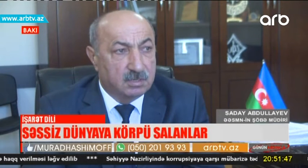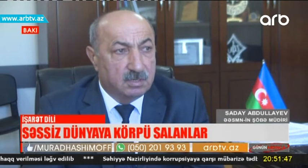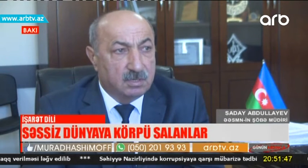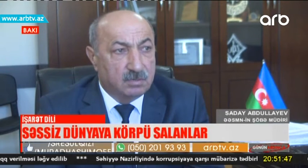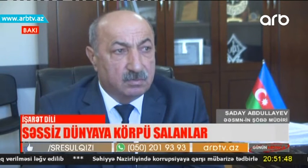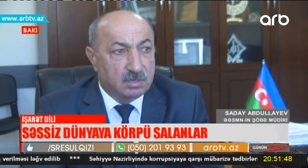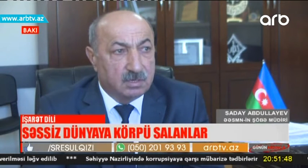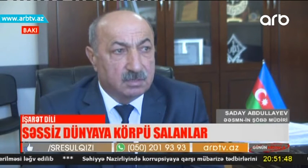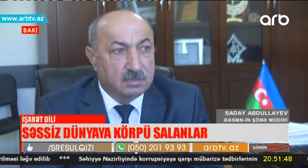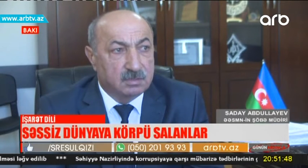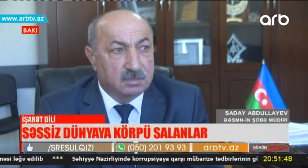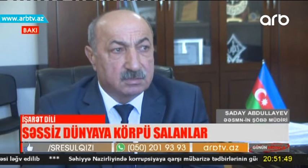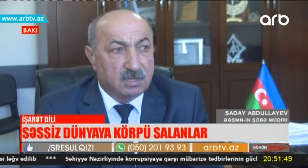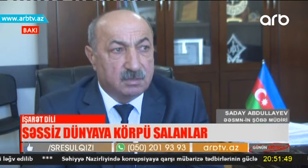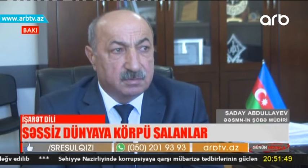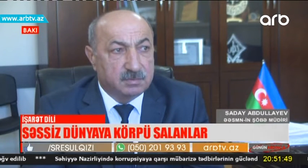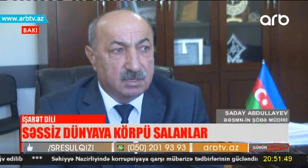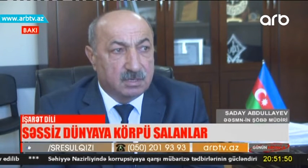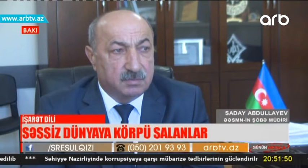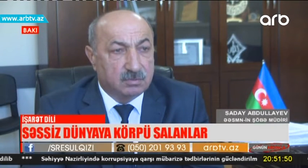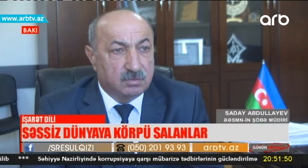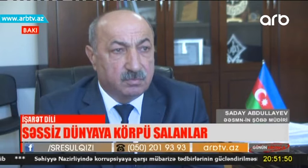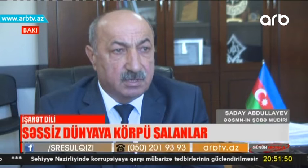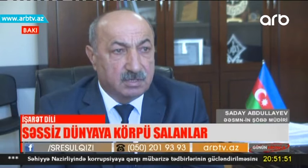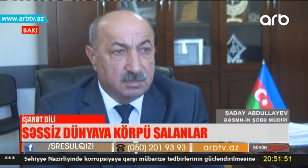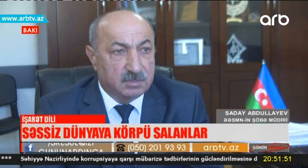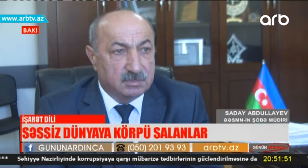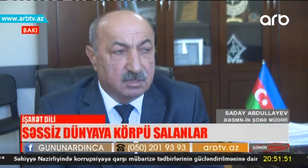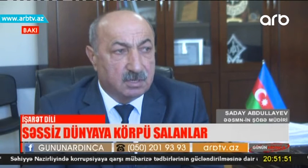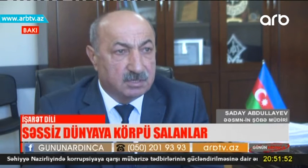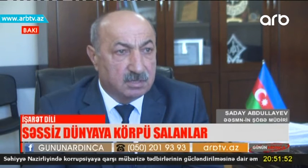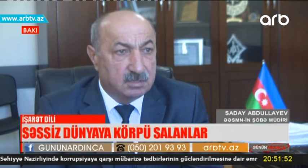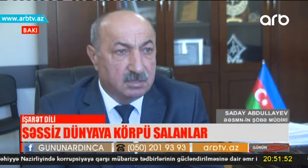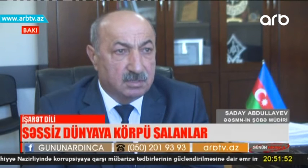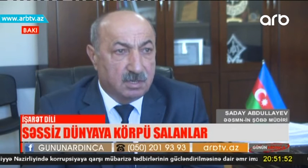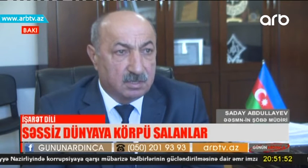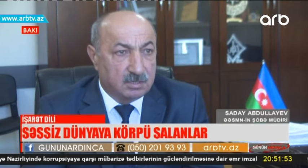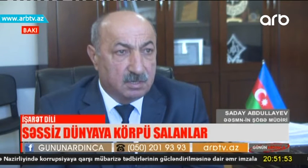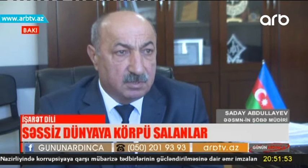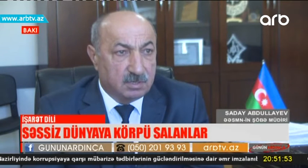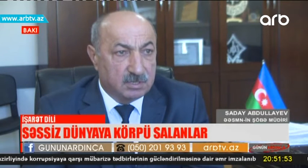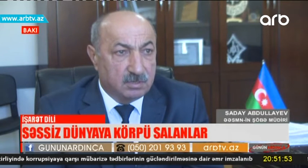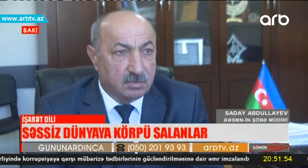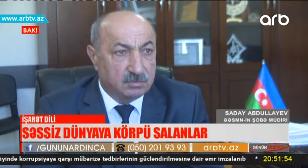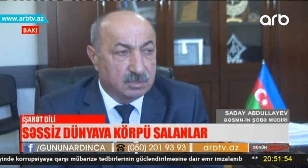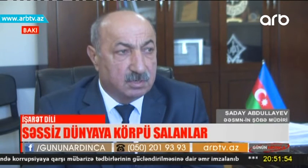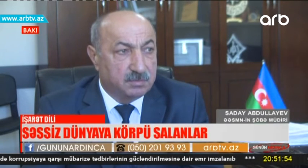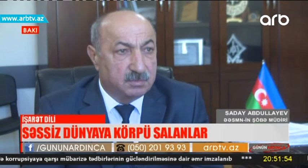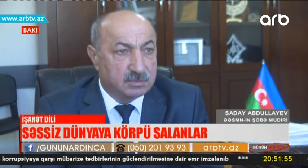onlara salamlıq imkanları məhdudluq müəyyən edilməsində anadan gəlmə lalkarlıq olan uşaqlara birbaşa